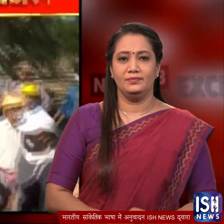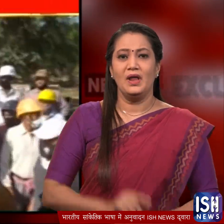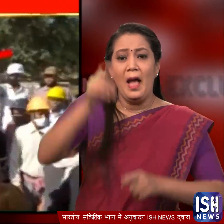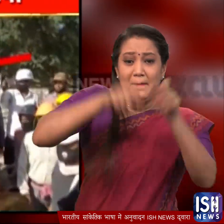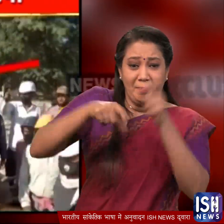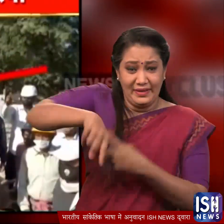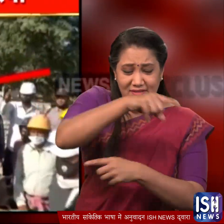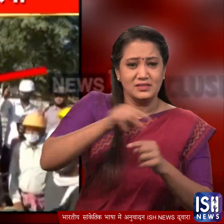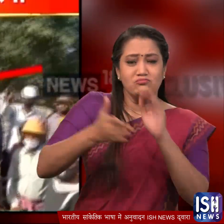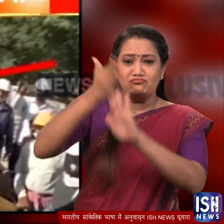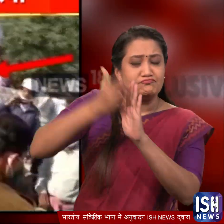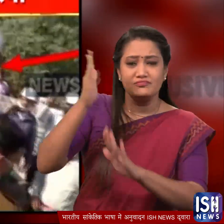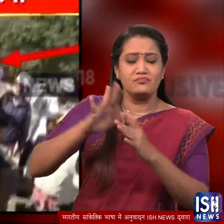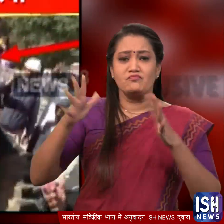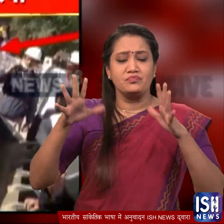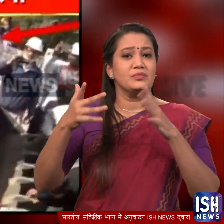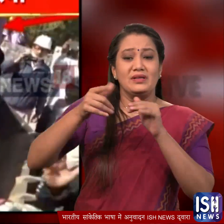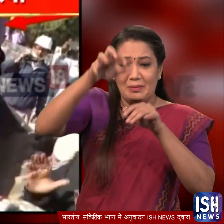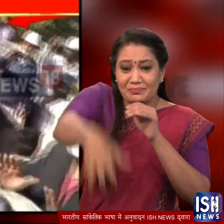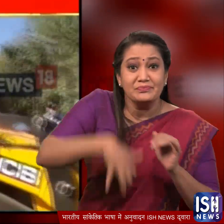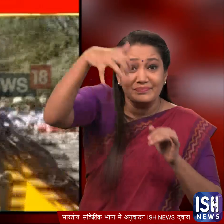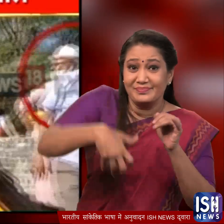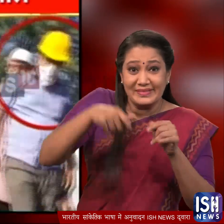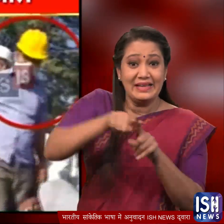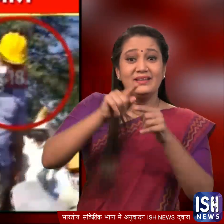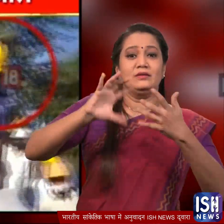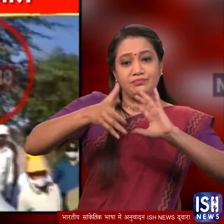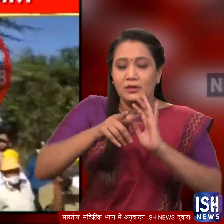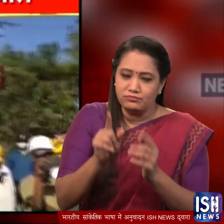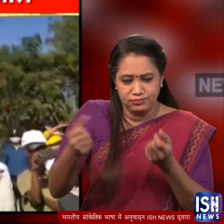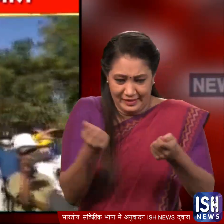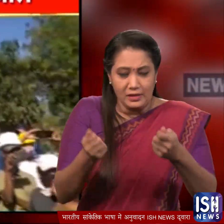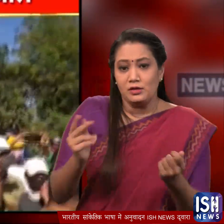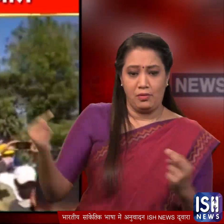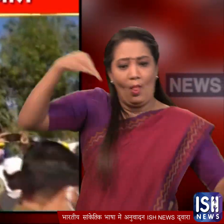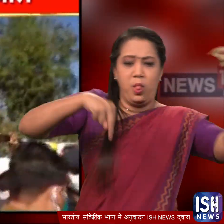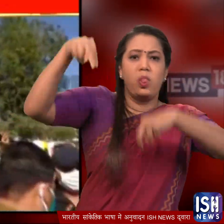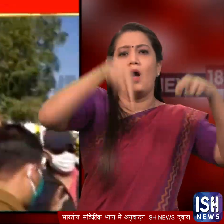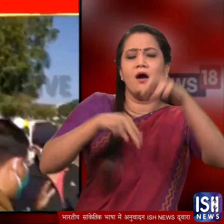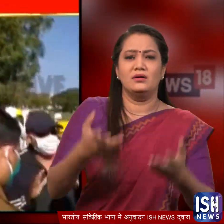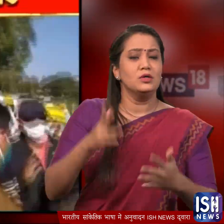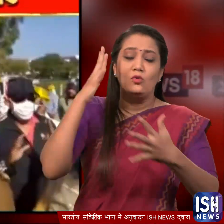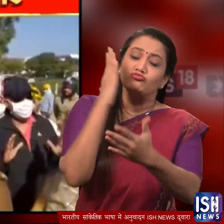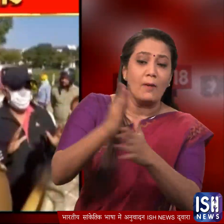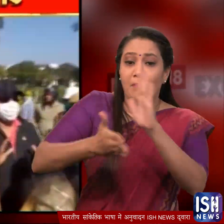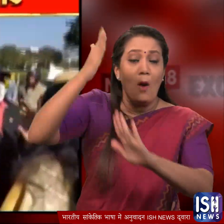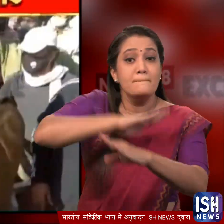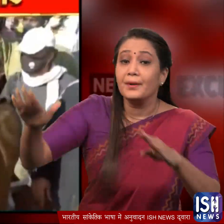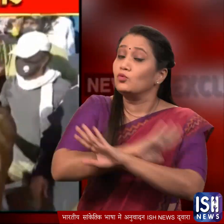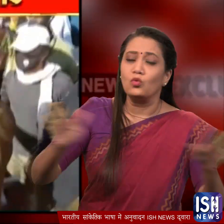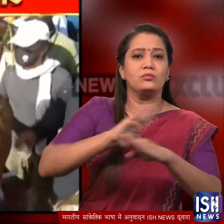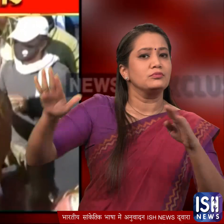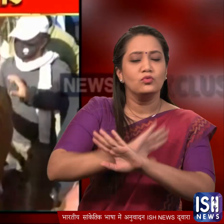भीड़ में शामिल कुछ लोग तो उस दीवार को तोड़ने के लिए वहां ले जाई गई खुदाई करने वाली मशीन पर भी चढ़ गए, ताकि किसी भी तरह इस कार्रवाई को रोका जा